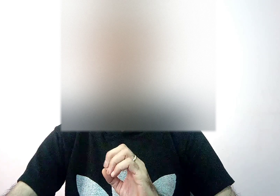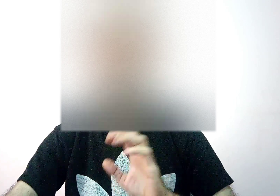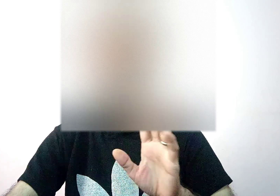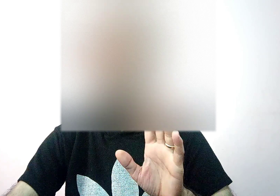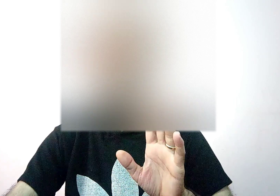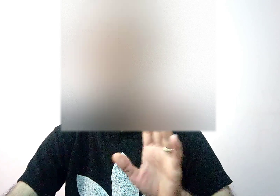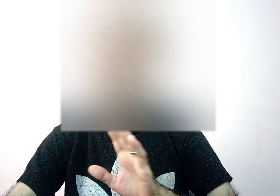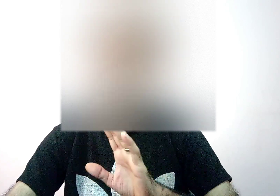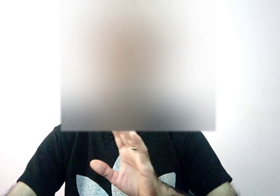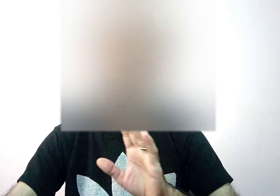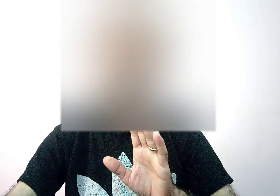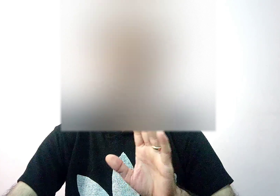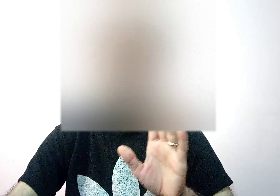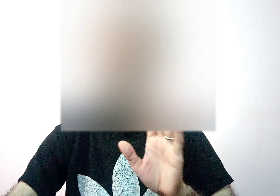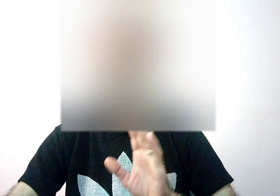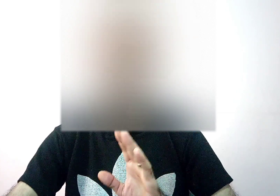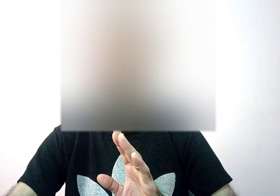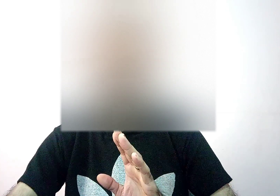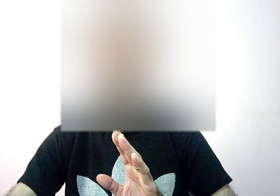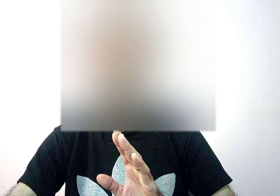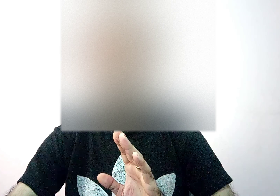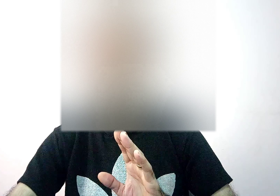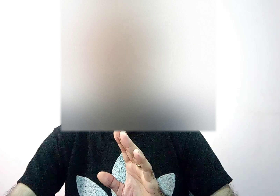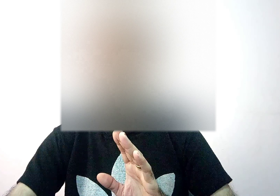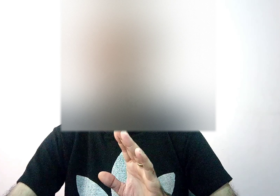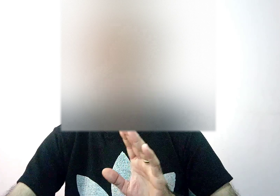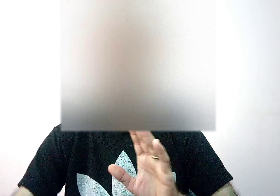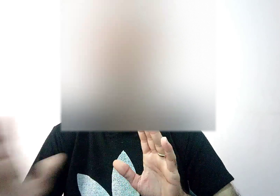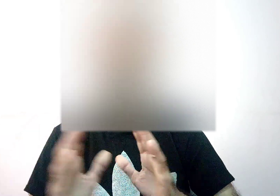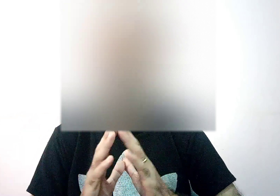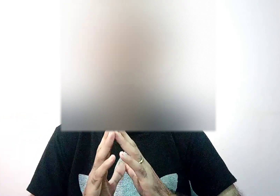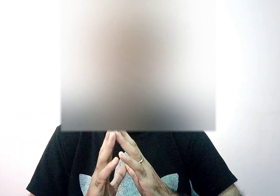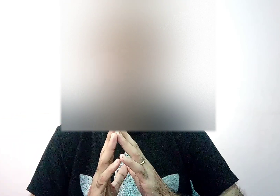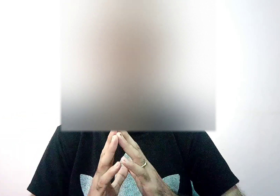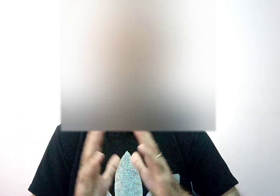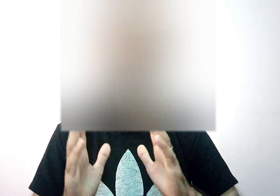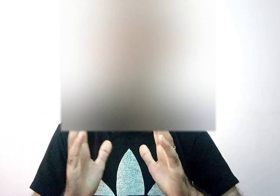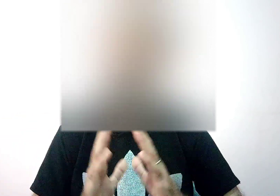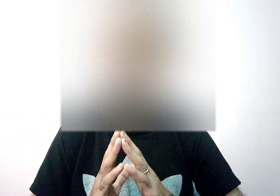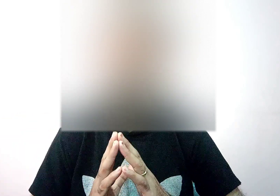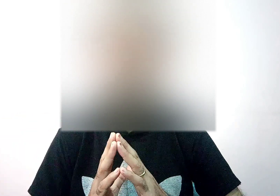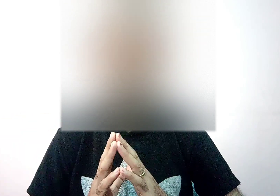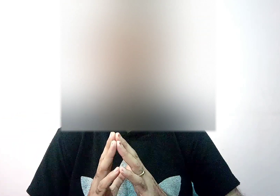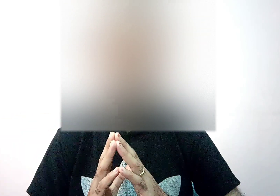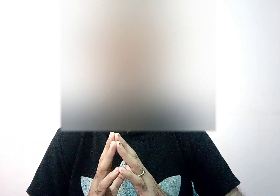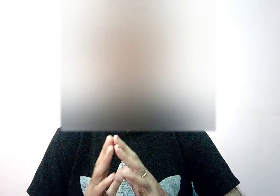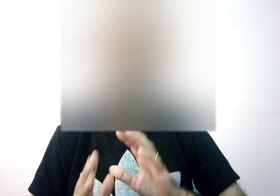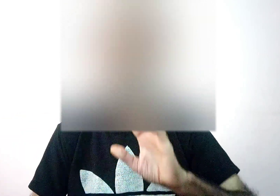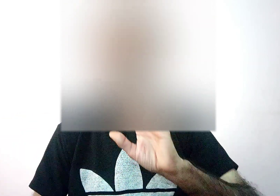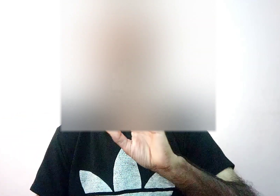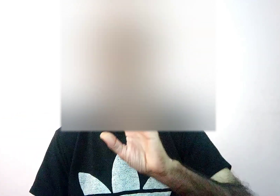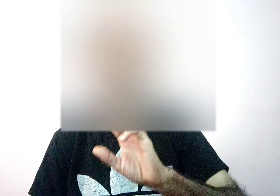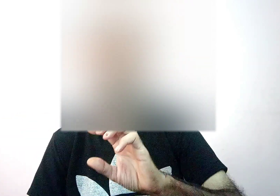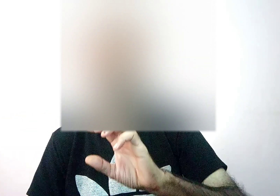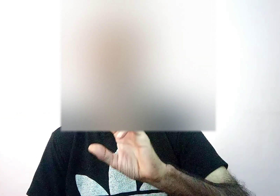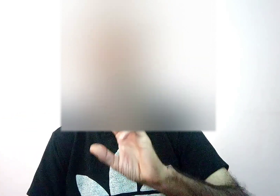فموضوع سد النهضة بالنسبة لنا احنا ما انتهاش. طب يا ترى الحل هيكون فين؟ طبعا بالتأكيد هيكون